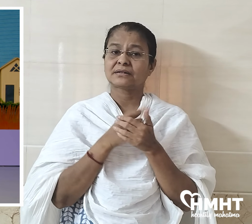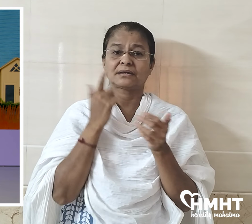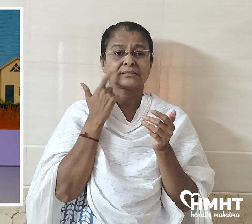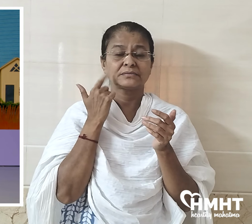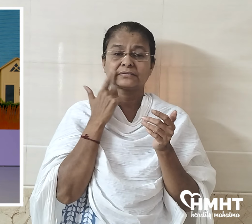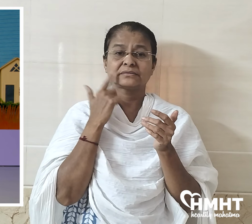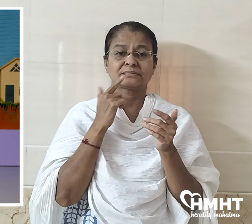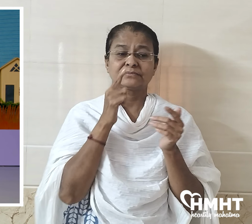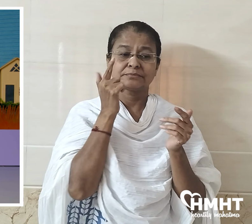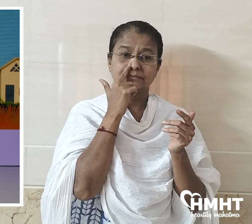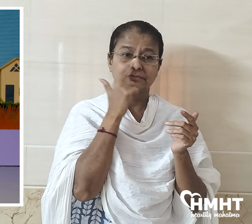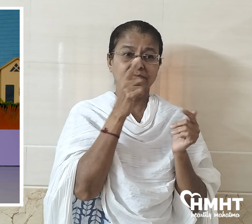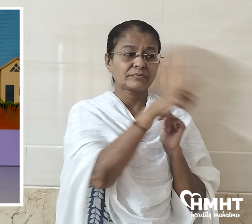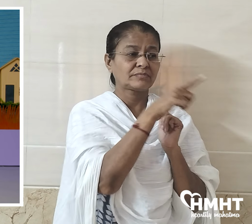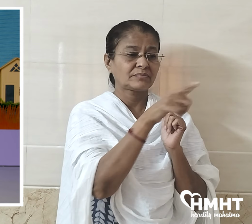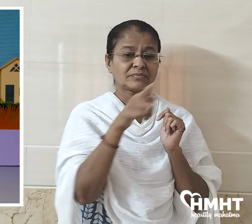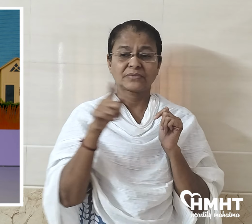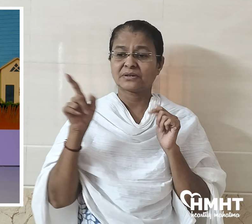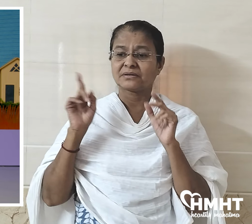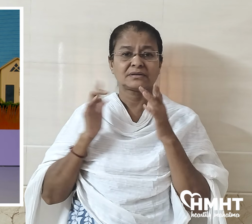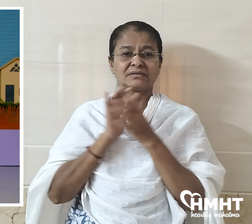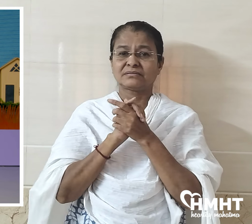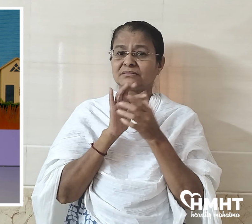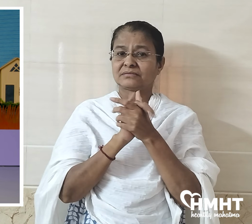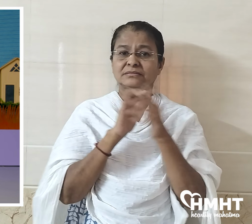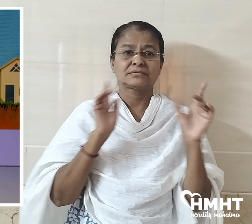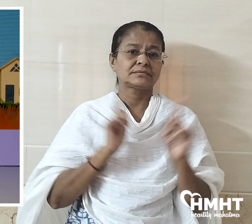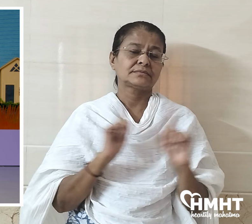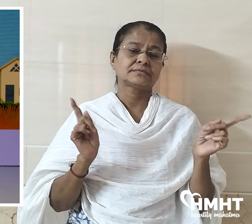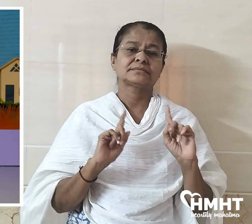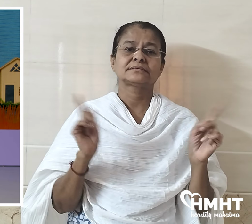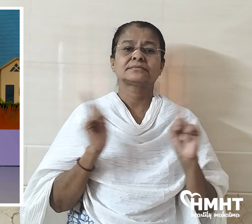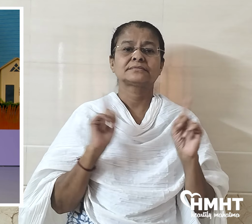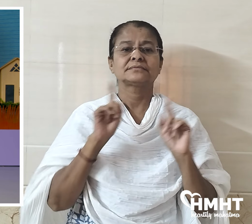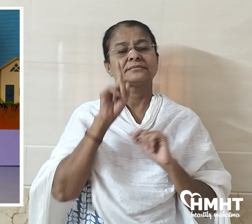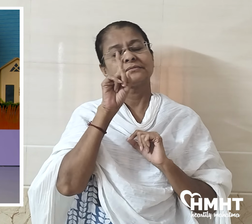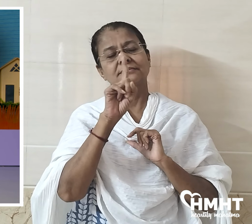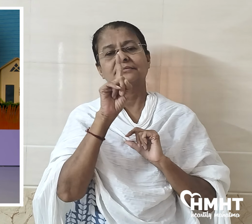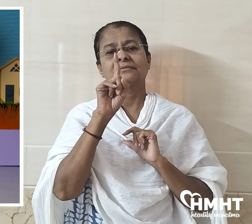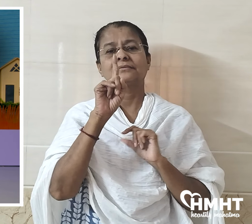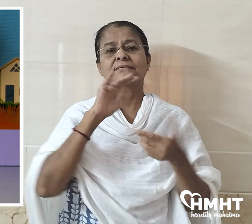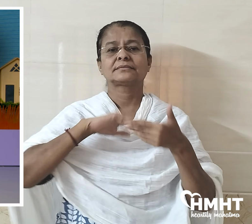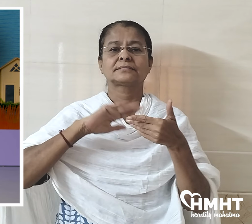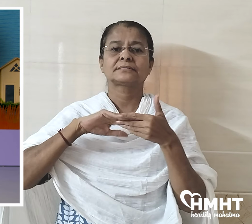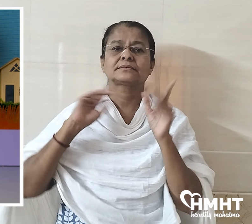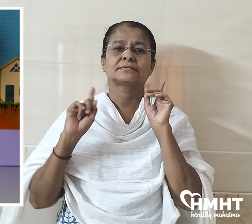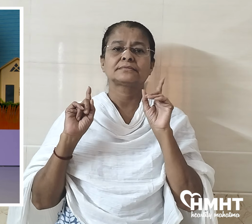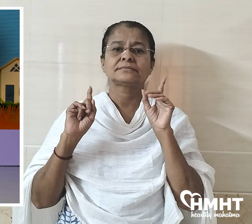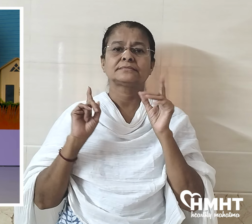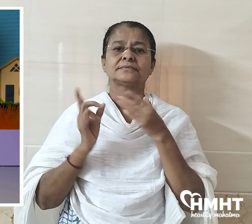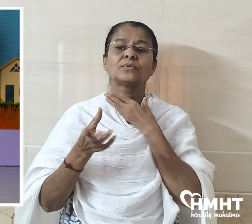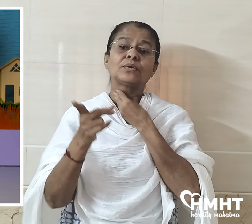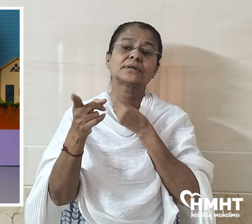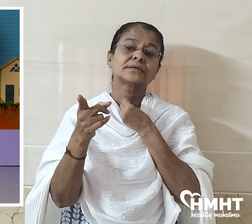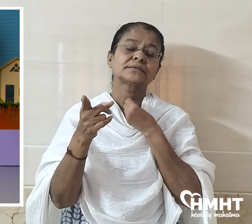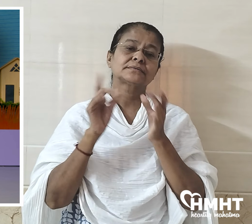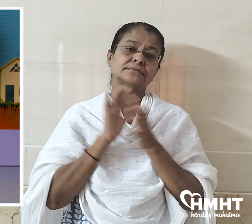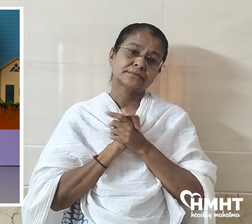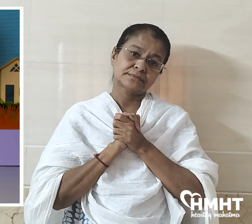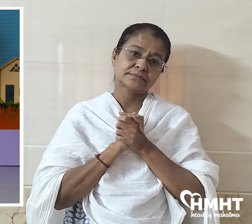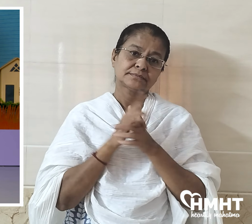બીજા બધી બહેનો સાથે સુપરફ્લુઅસ હોય, ક્યાંય એટેચ ના થવો જોઈએ. અને એ જીવનમાં એકબીજાના સુખને માટે